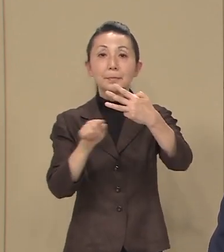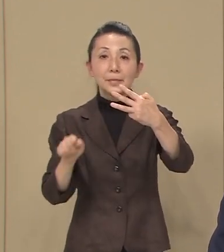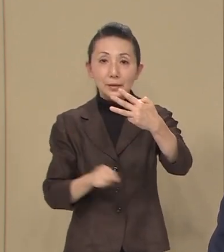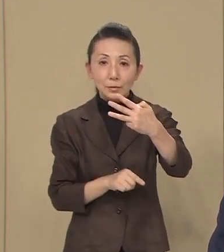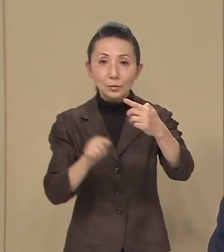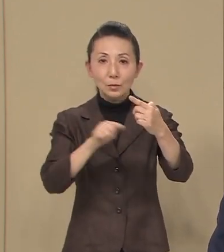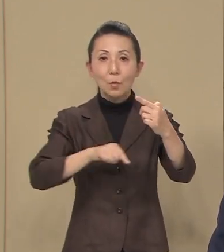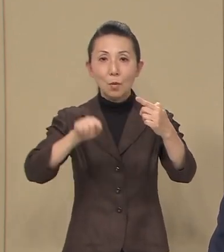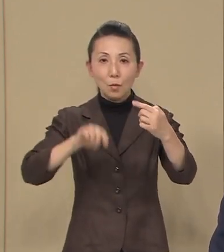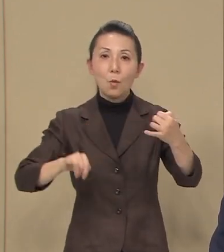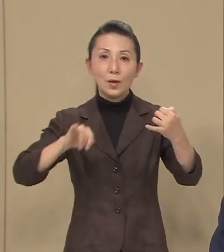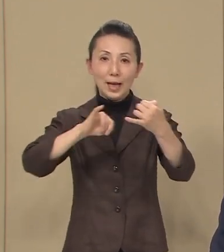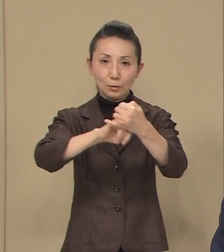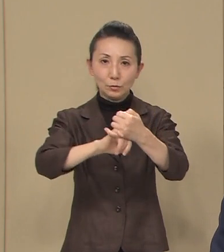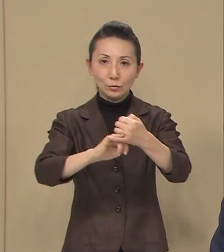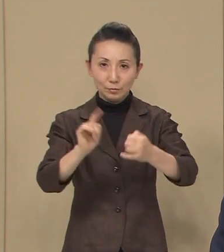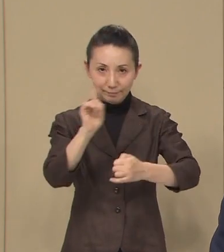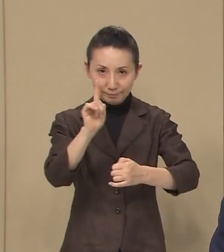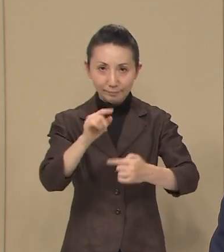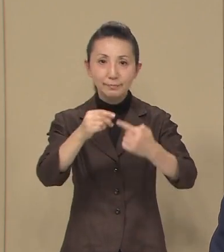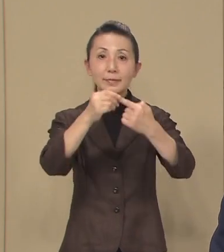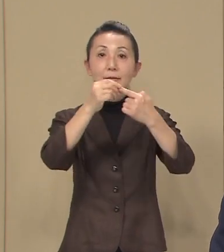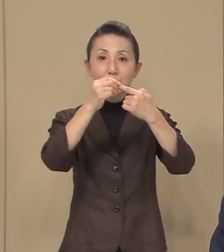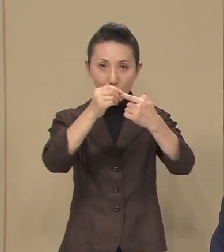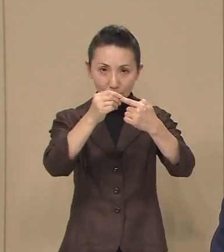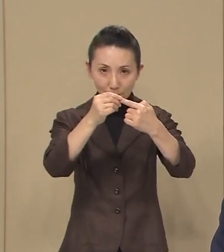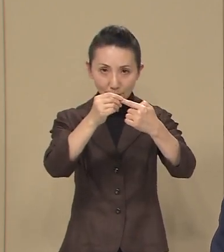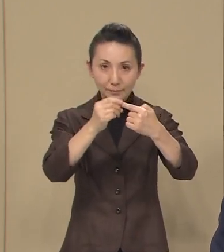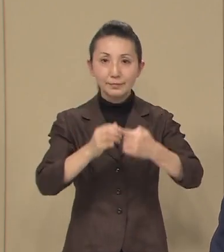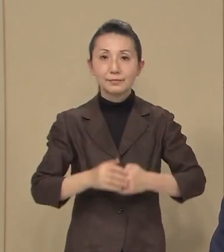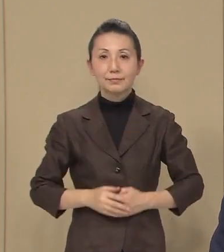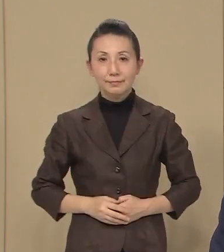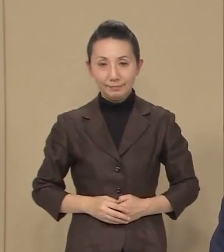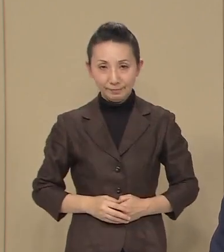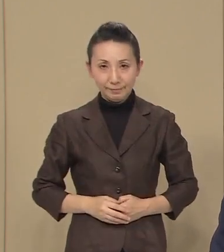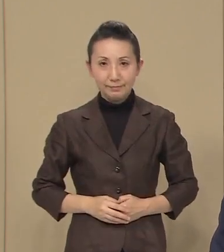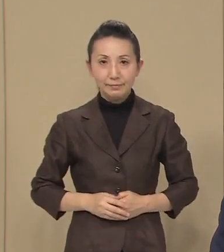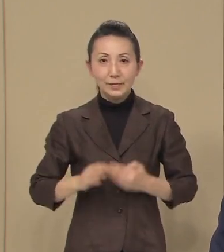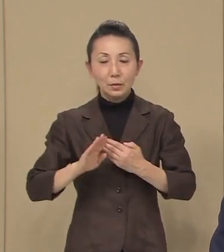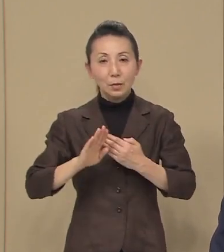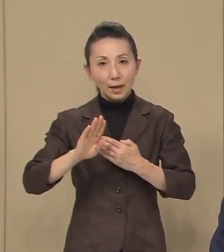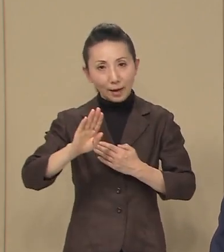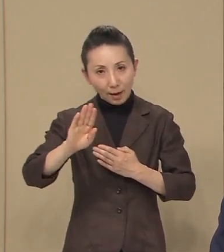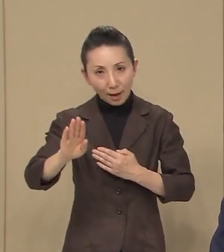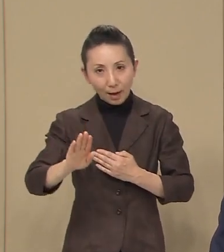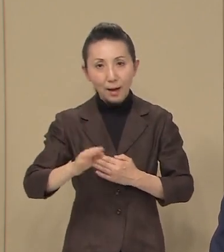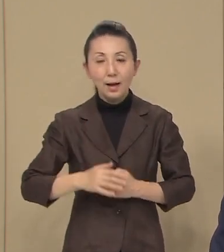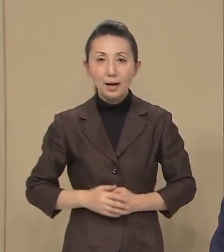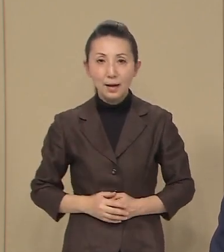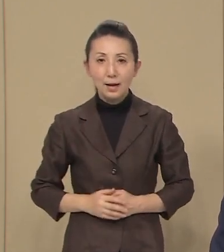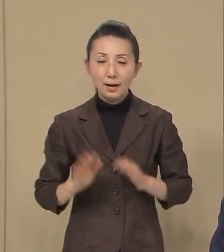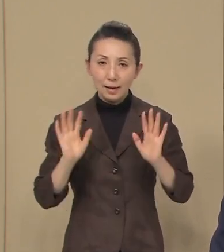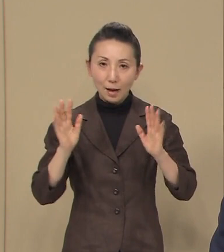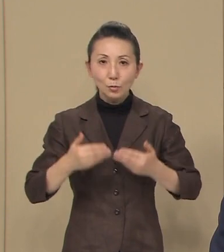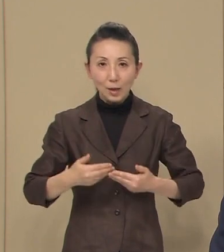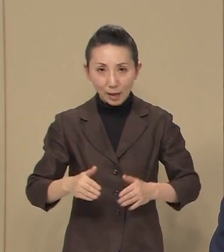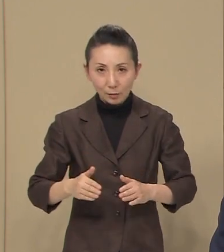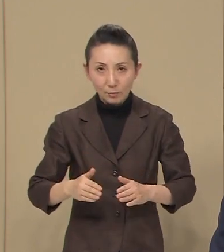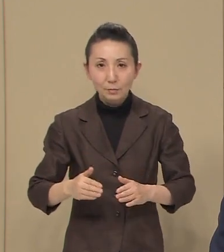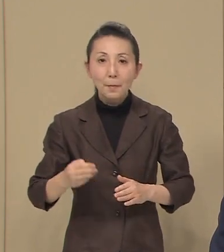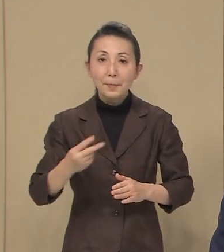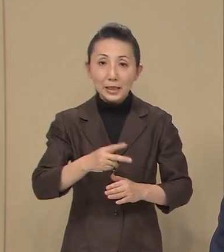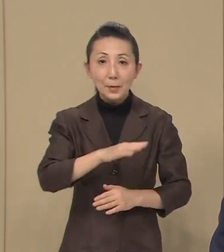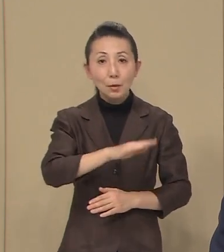話しさせていただきたいと思いますまず1つはこれから生まれくるあるいは今育ちゆく